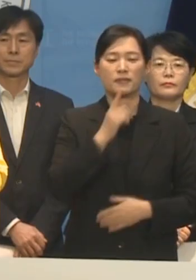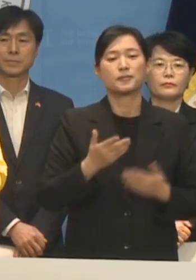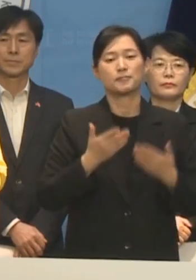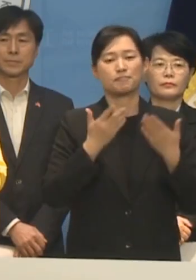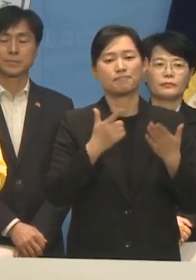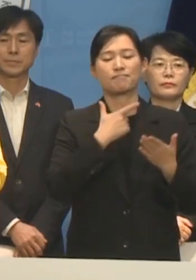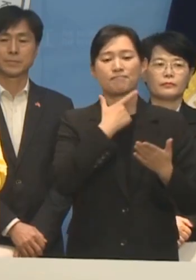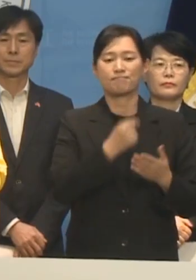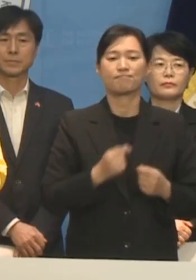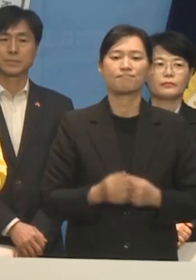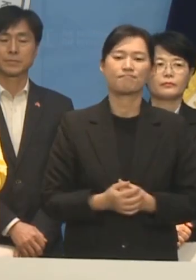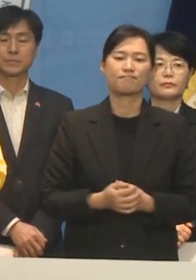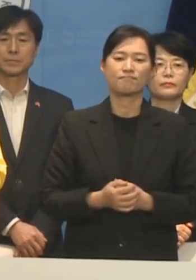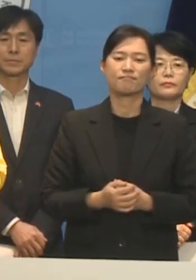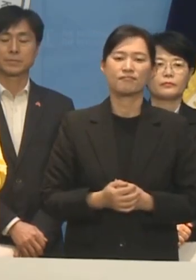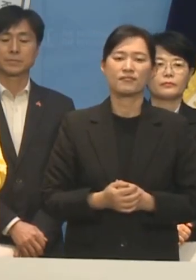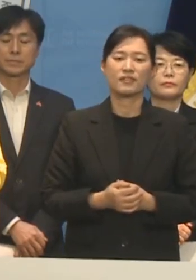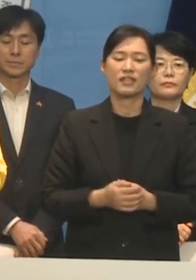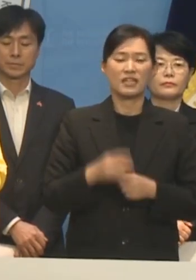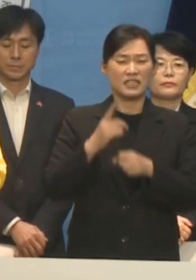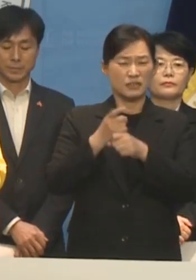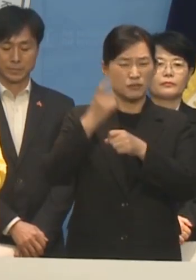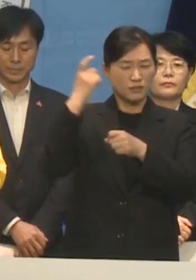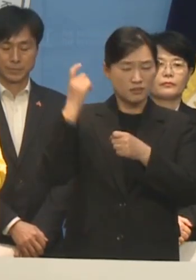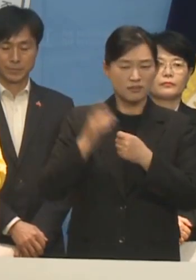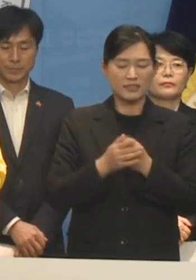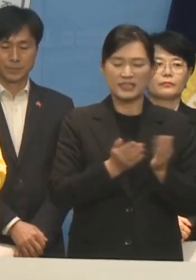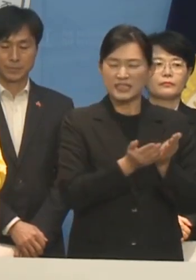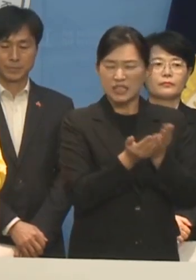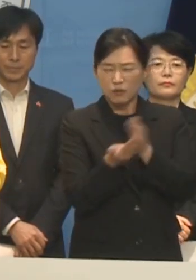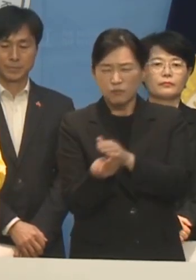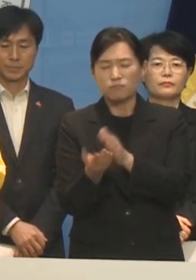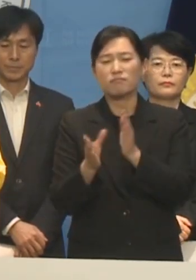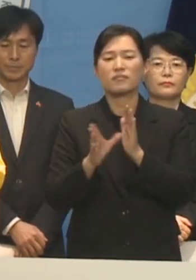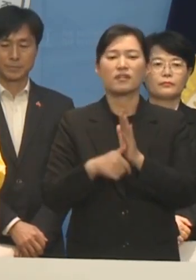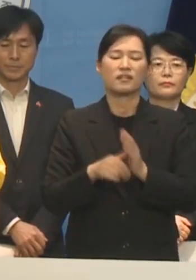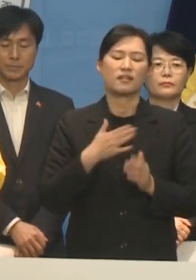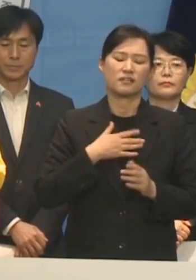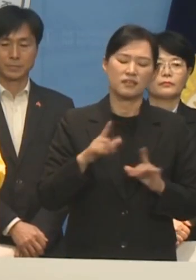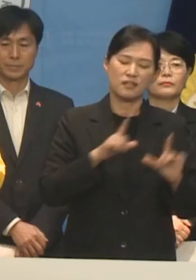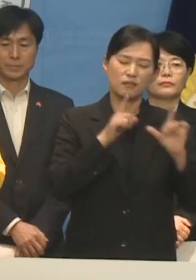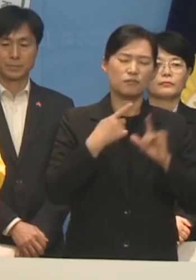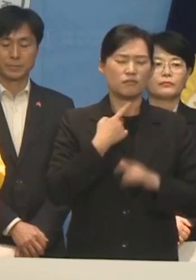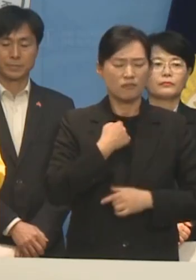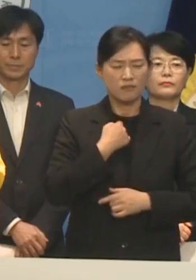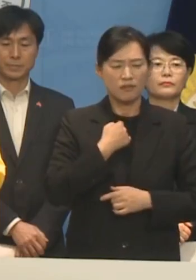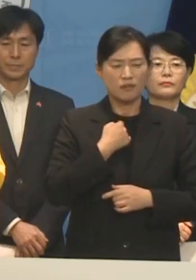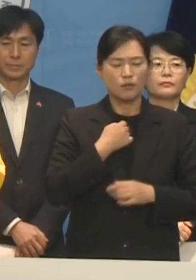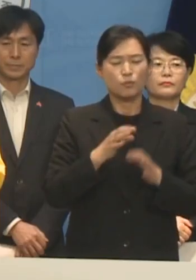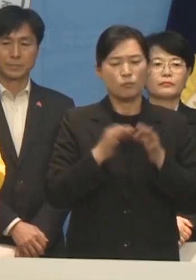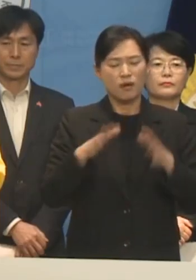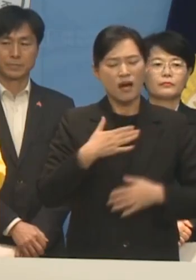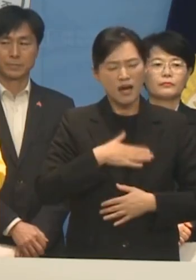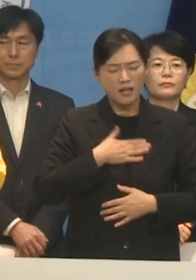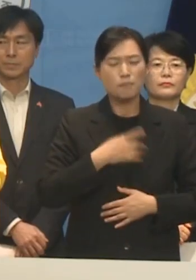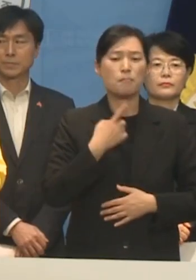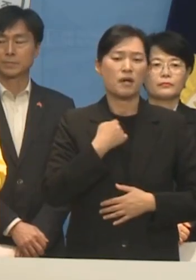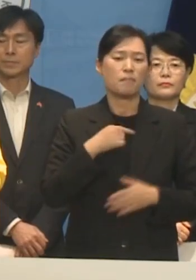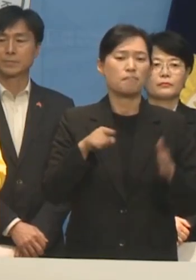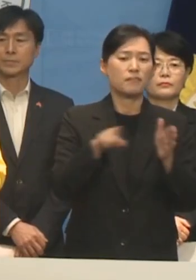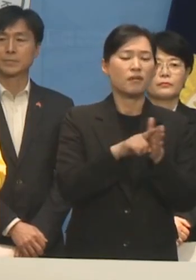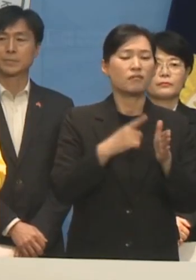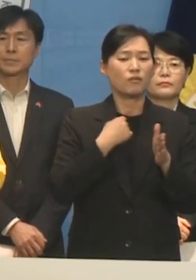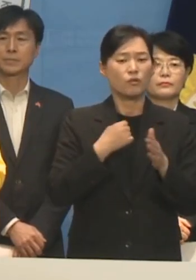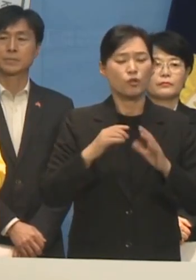합니다. 11년 전 세월호 참사 당시 그동안 살아오면서 내가 알고 있었던, 믿었던